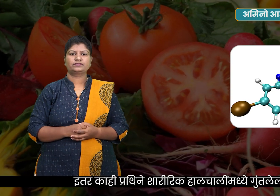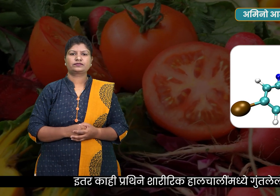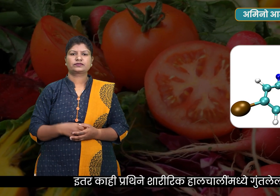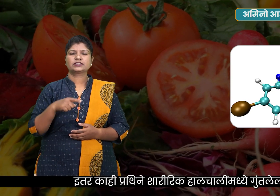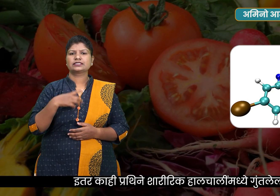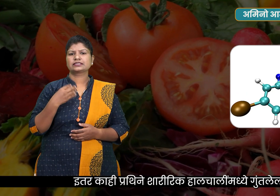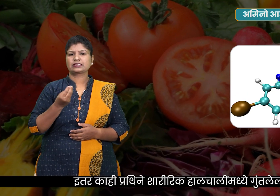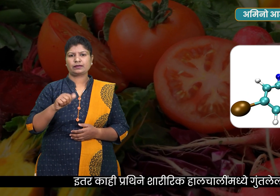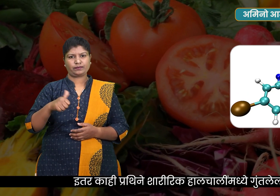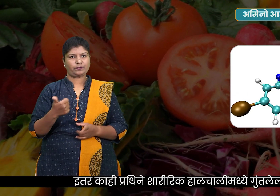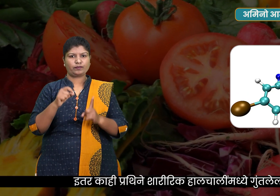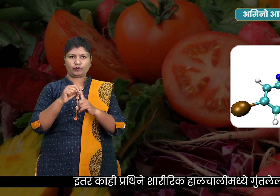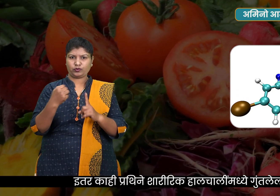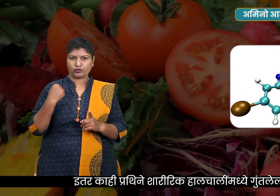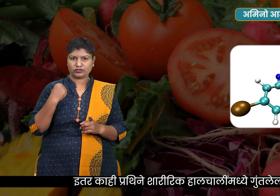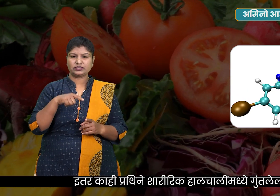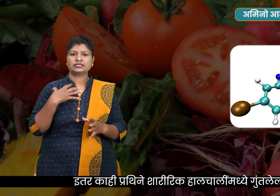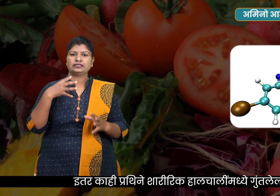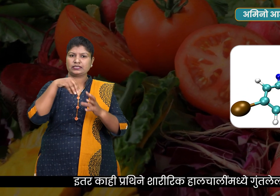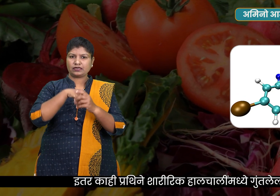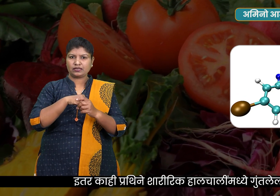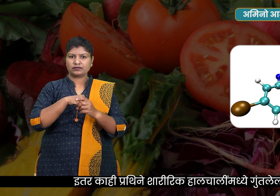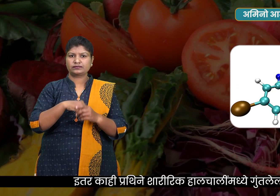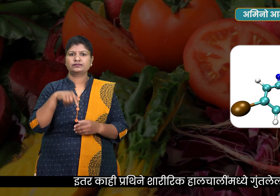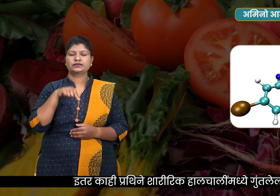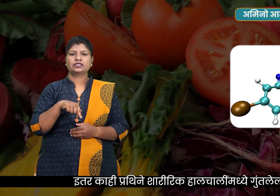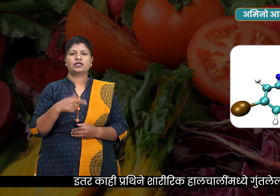इतर काही प्रथिने शारीरिक हालचालींमध्ये गुंतलेली असतात.